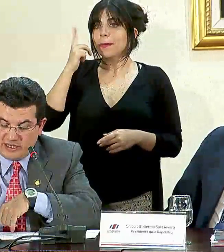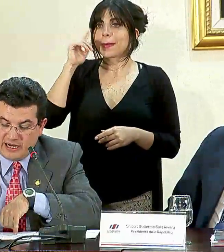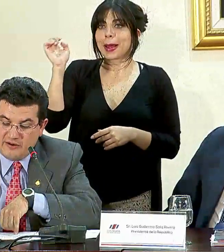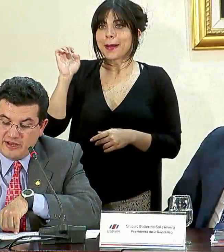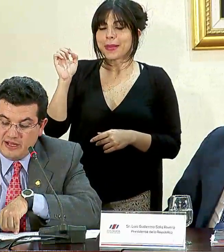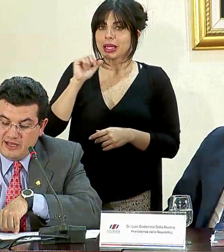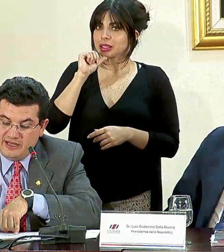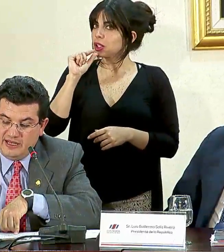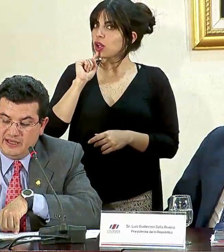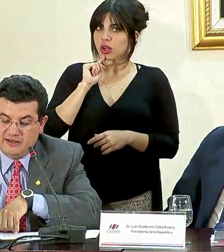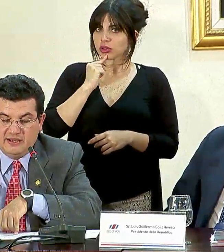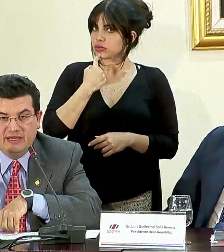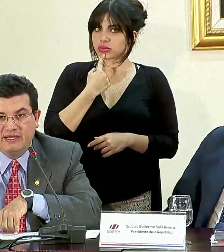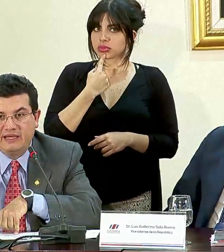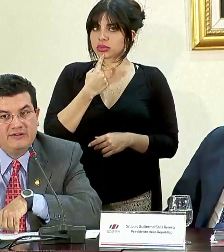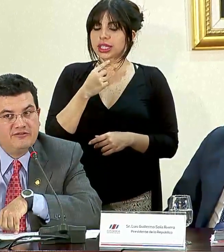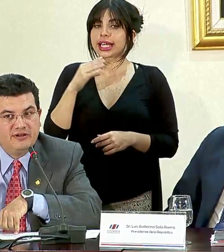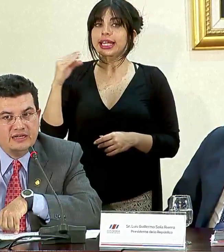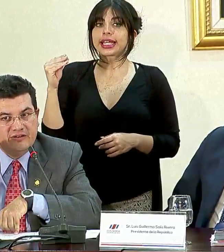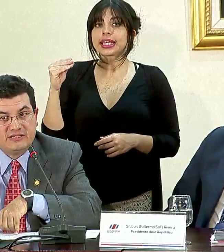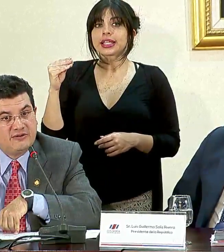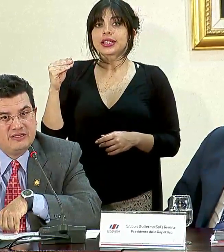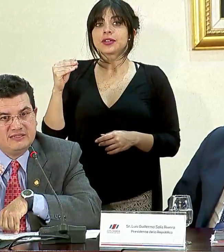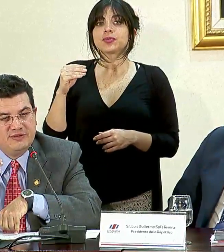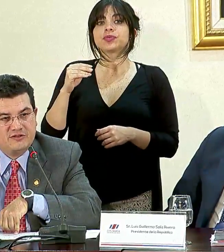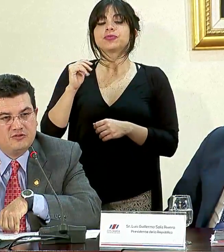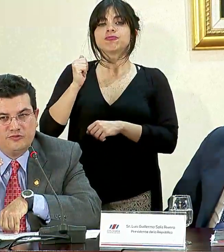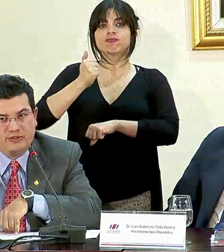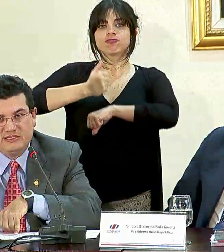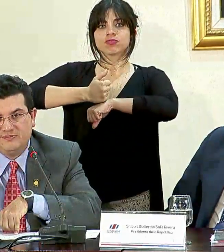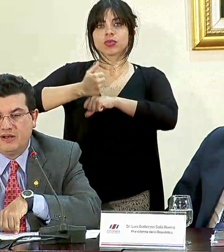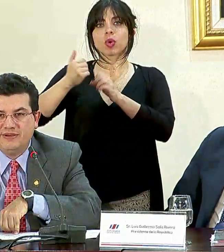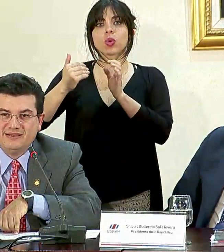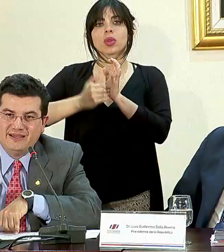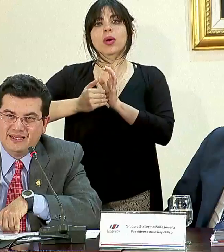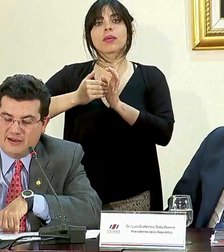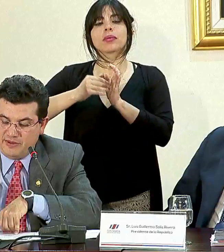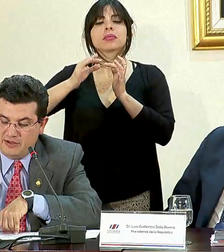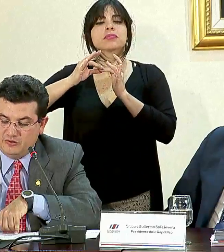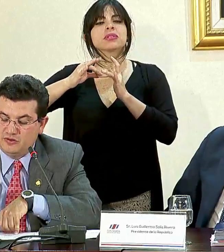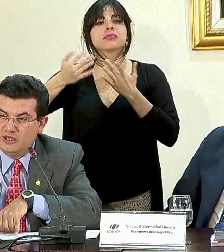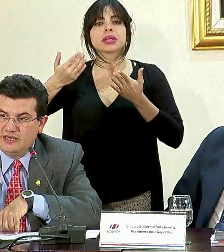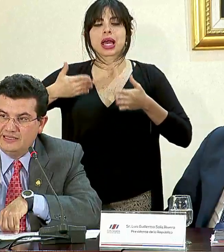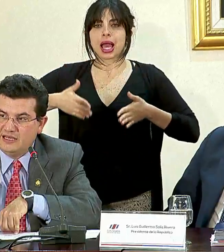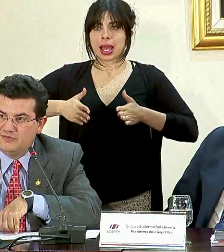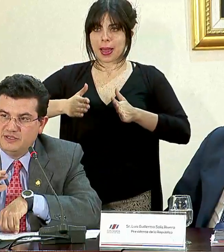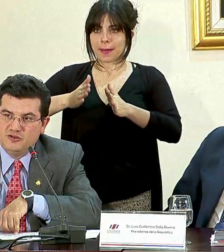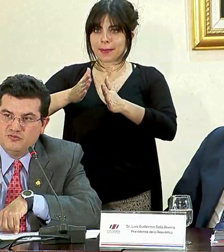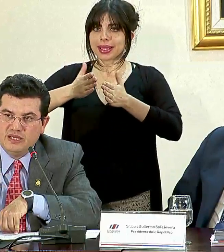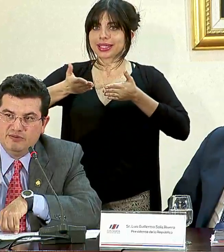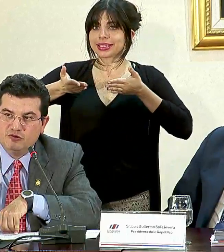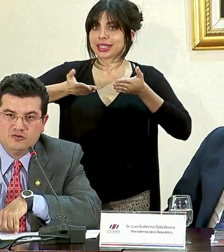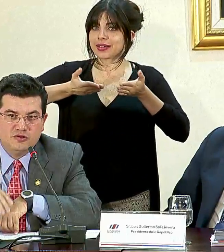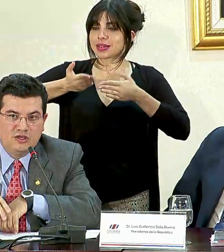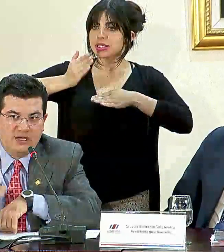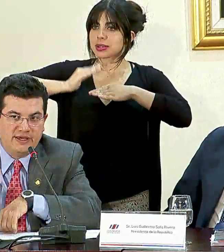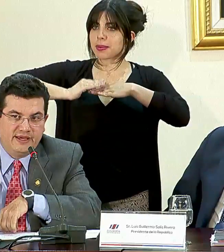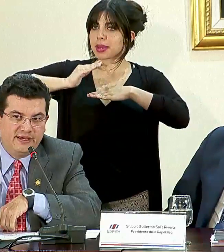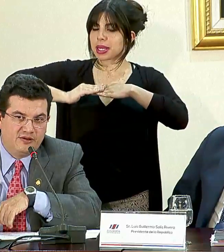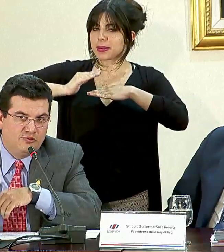emergencia no se agrave, y el restablecimiento principalmente de caminos y servicios